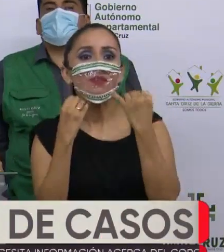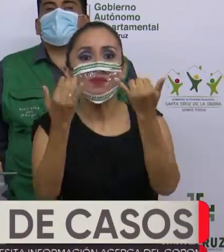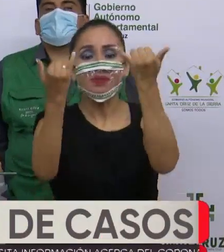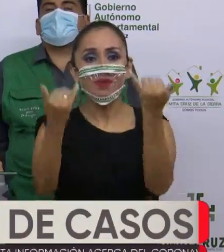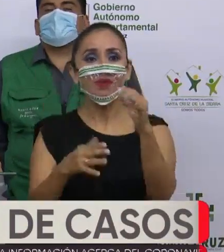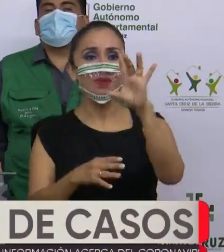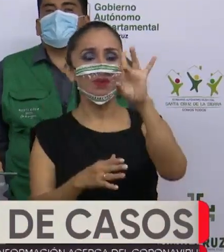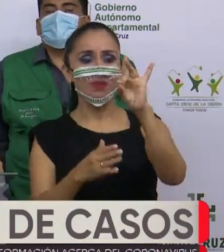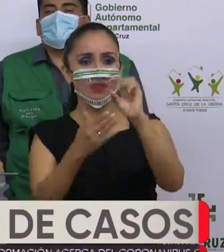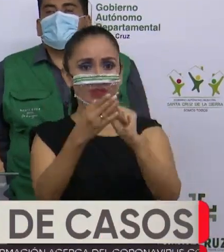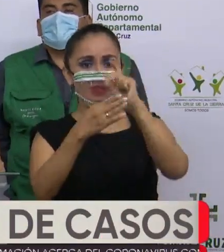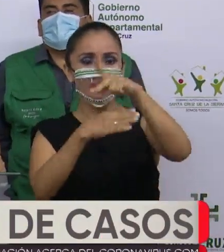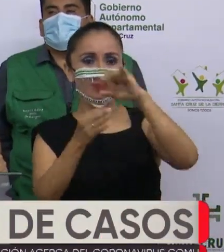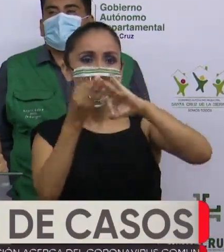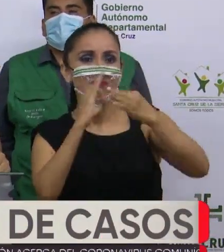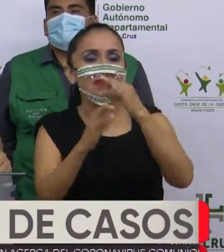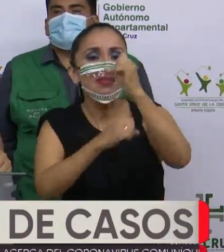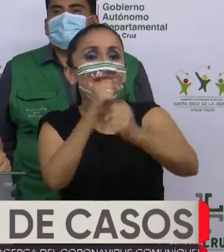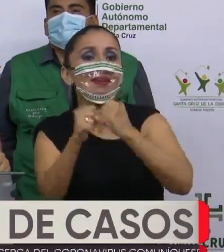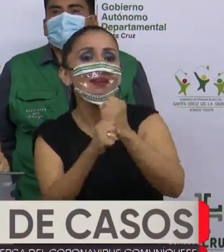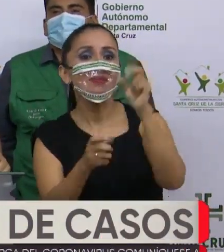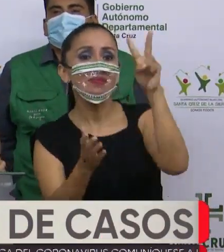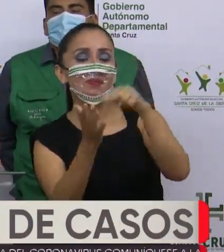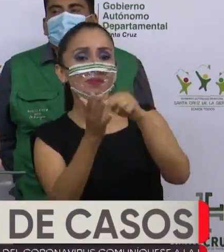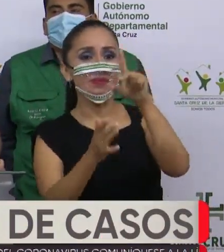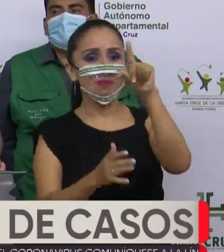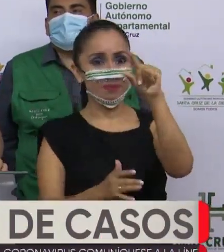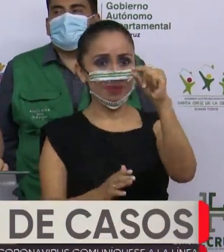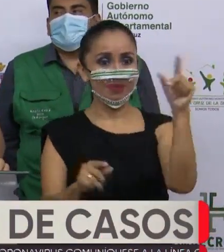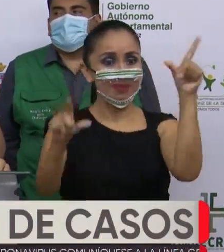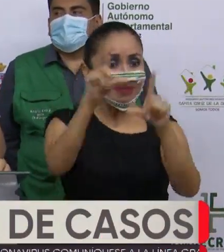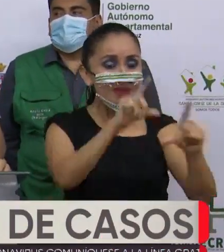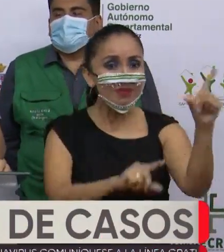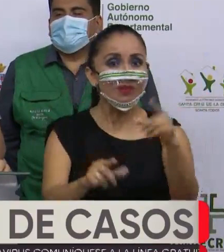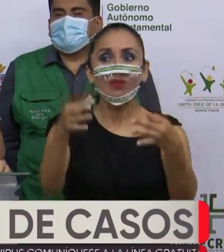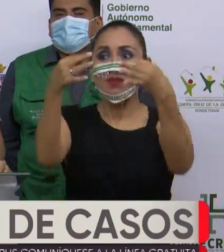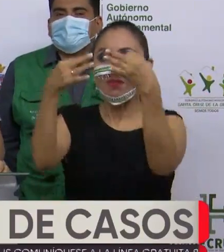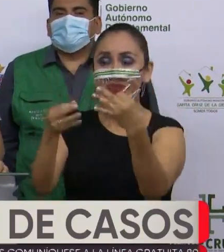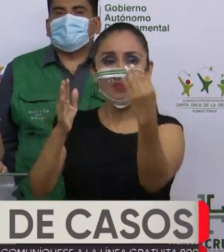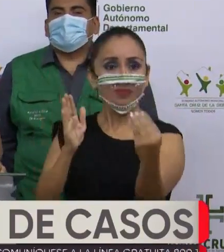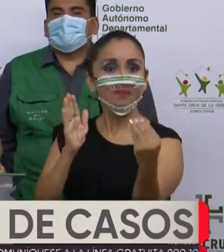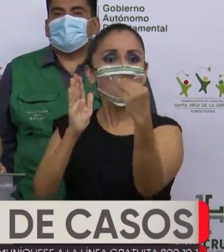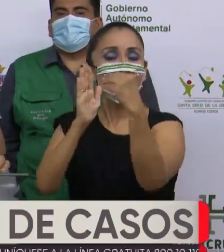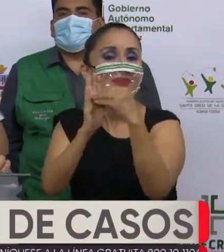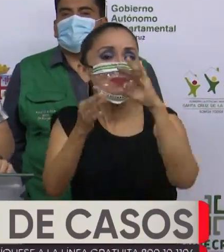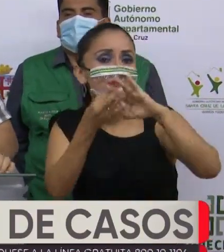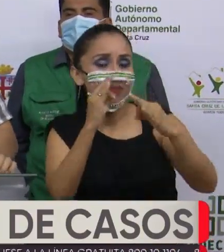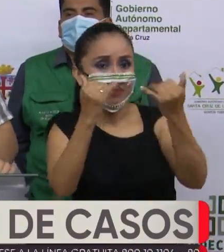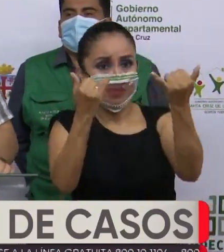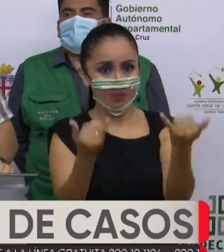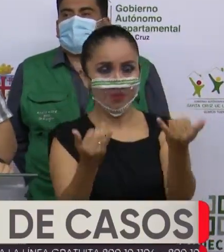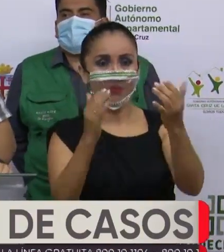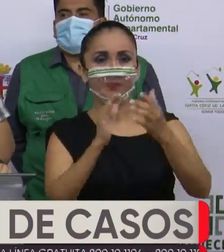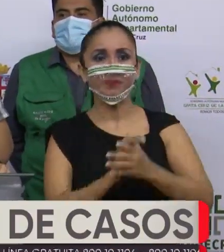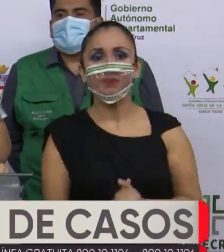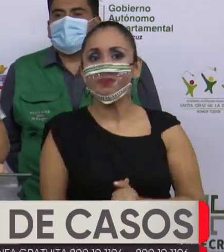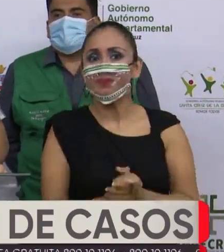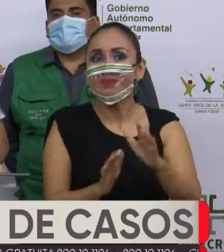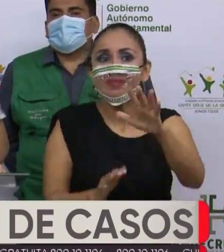de hoy, 8 de septiembre 2020, según los laboratorios oficiales que nos reportan a la hora y fecha.